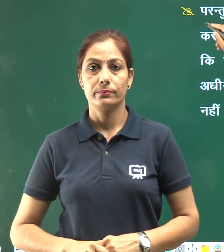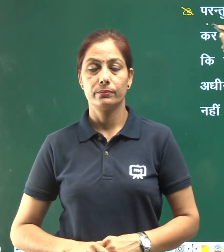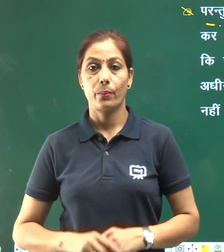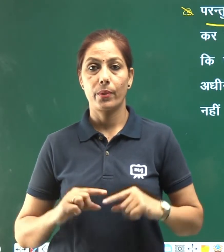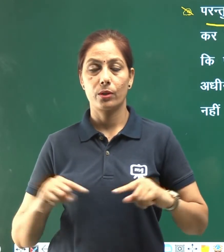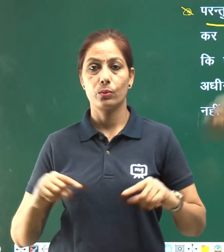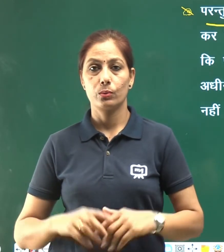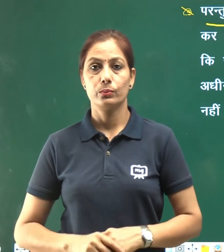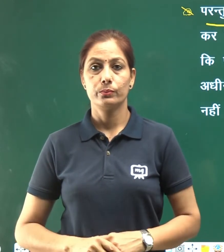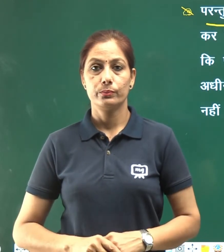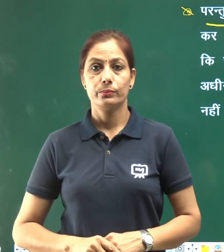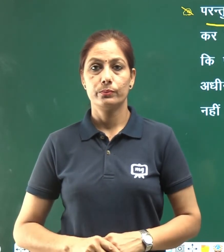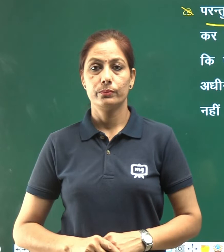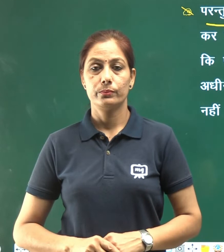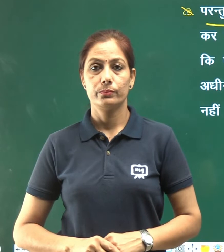परंतु